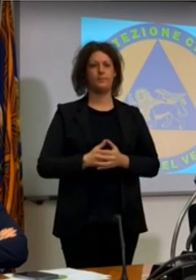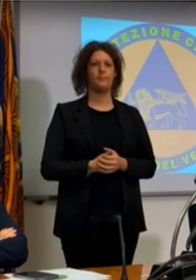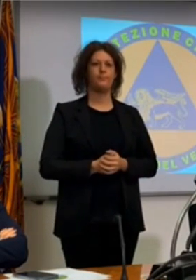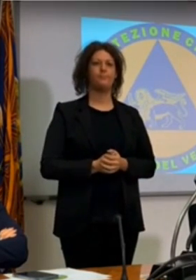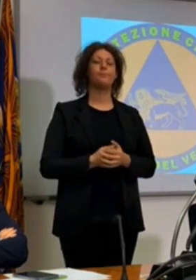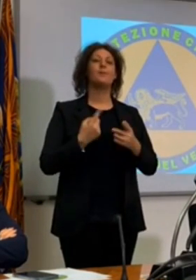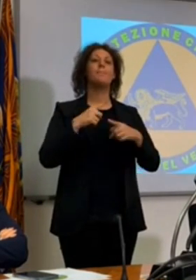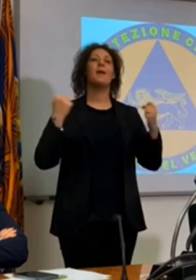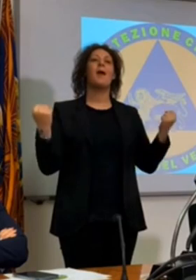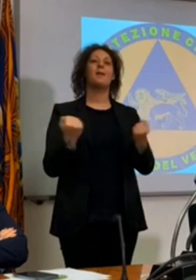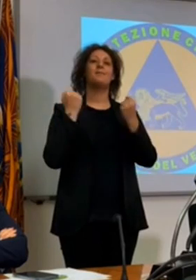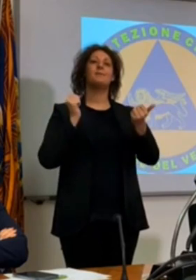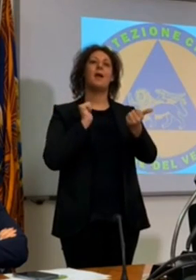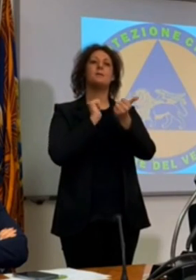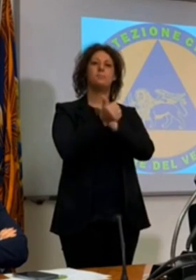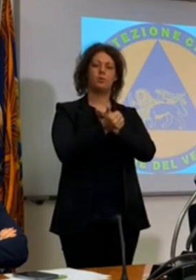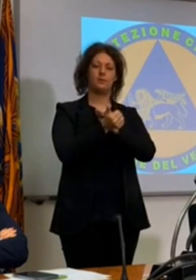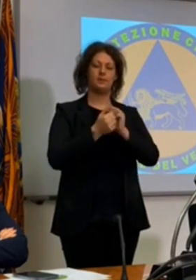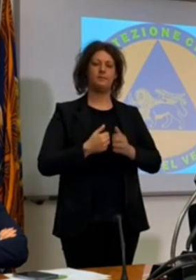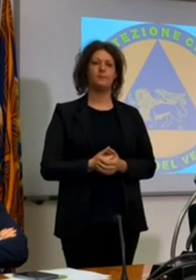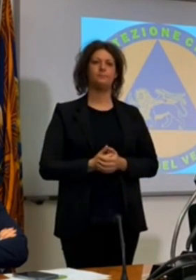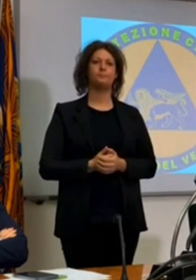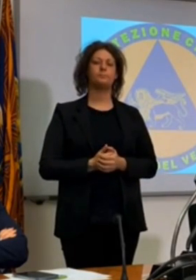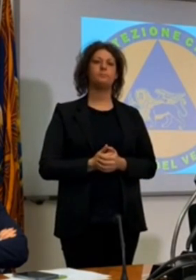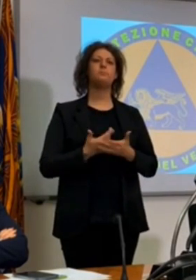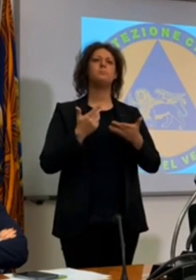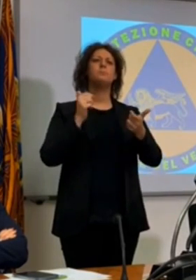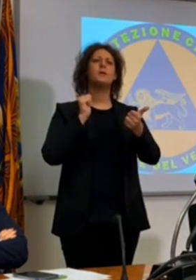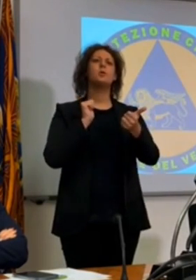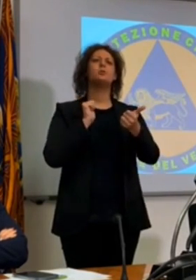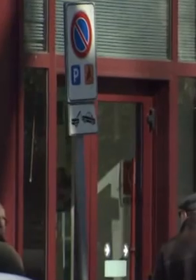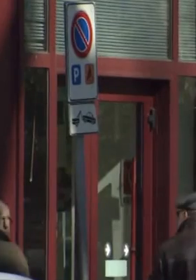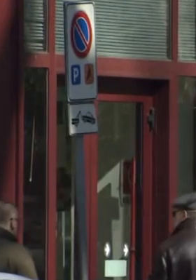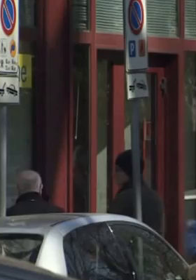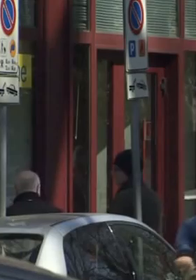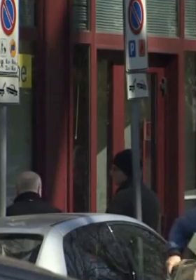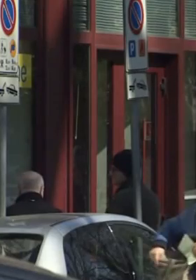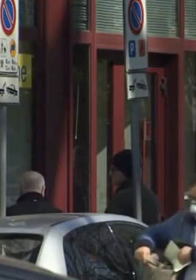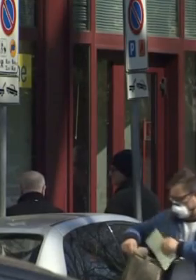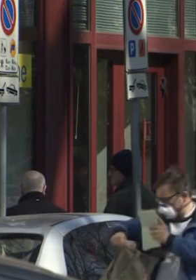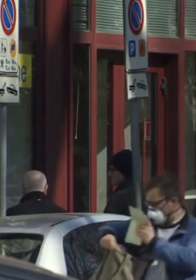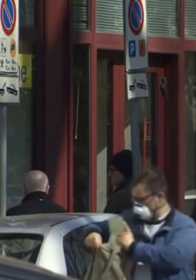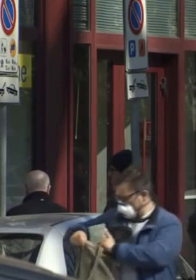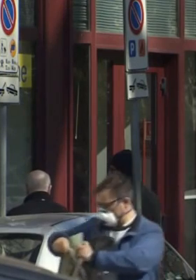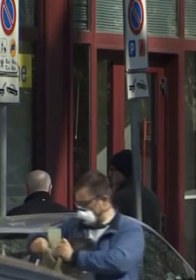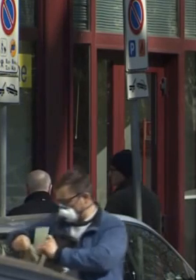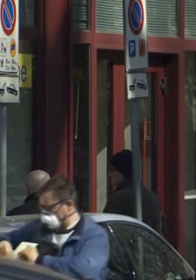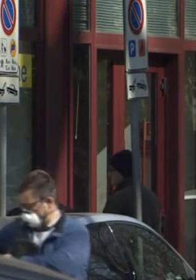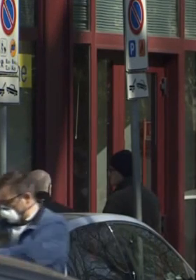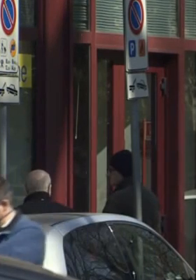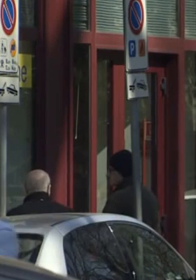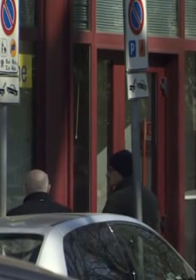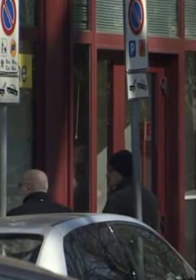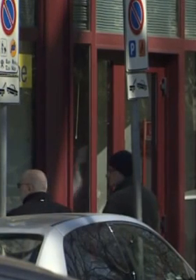Sull'attività sportiva è consentito svolgere attività sportiva motoria e passeggiate all'aperto presso parchi